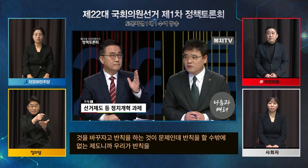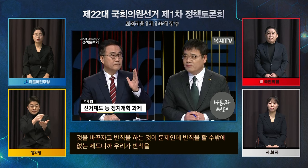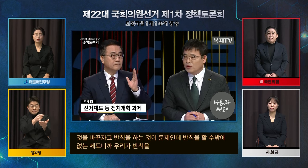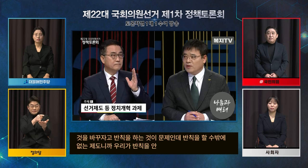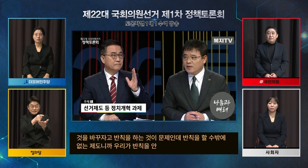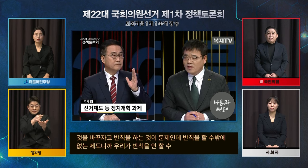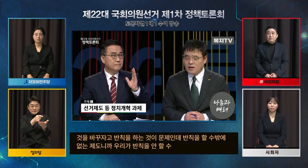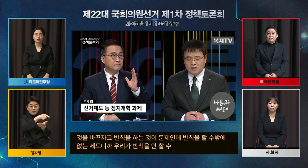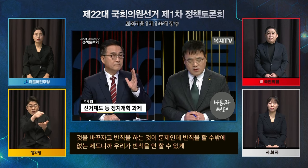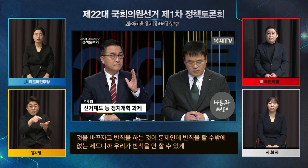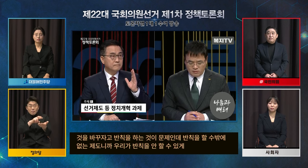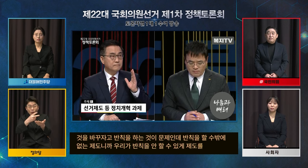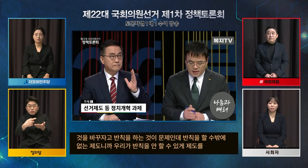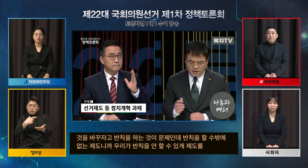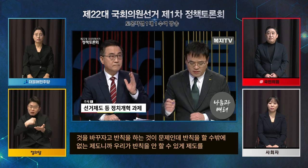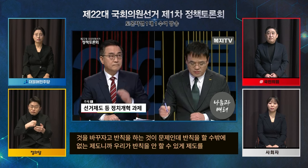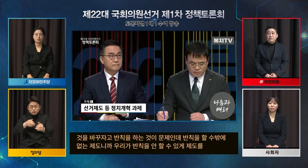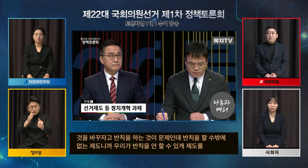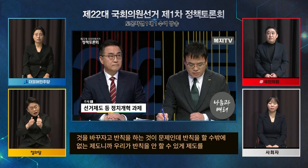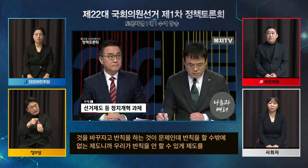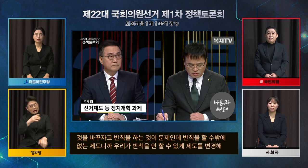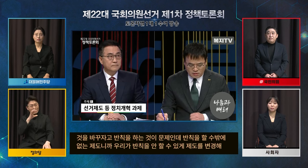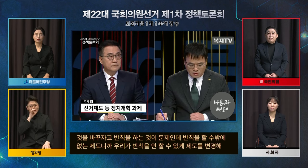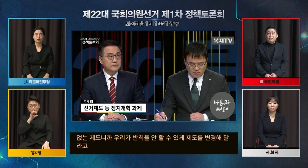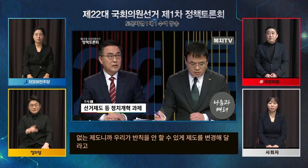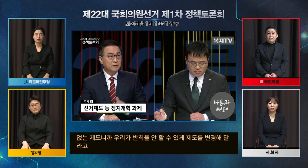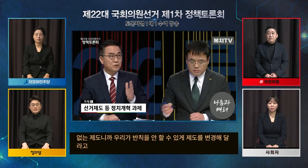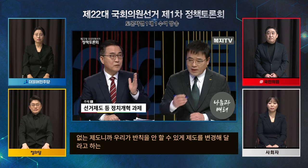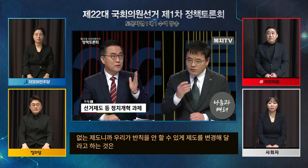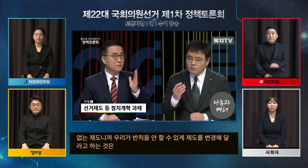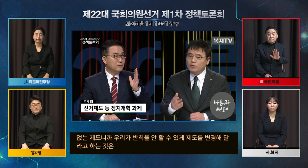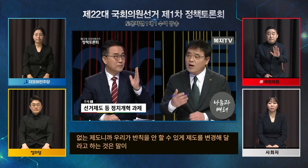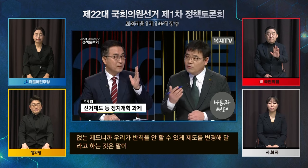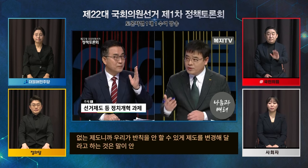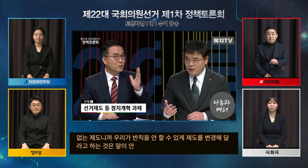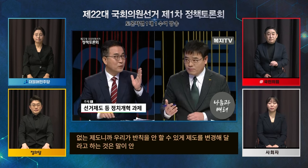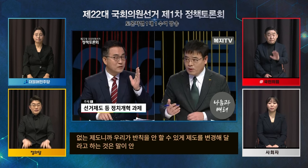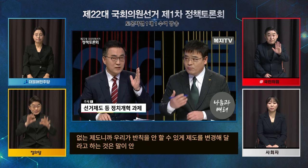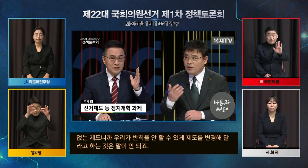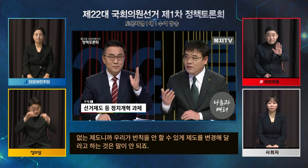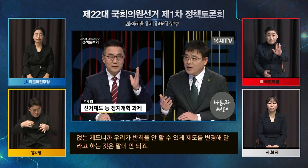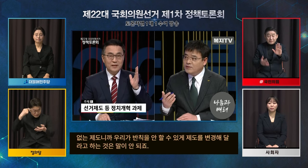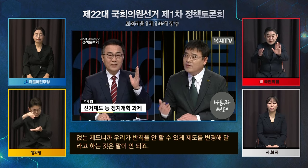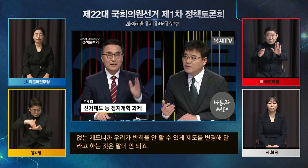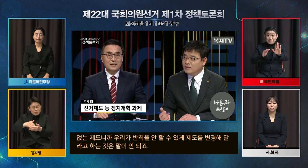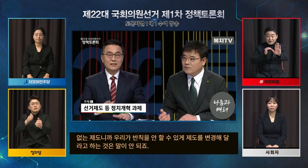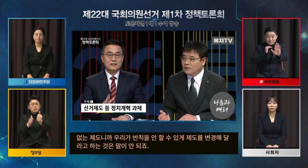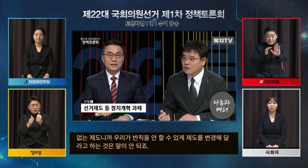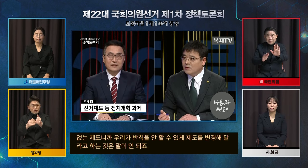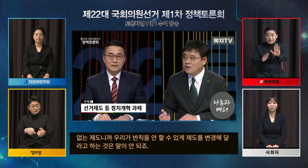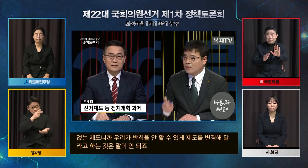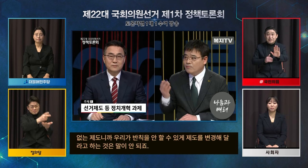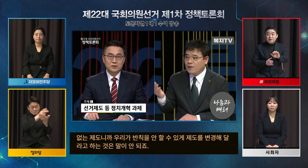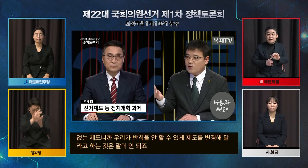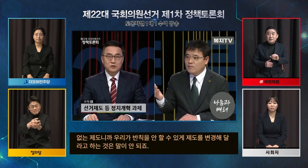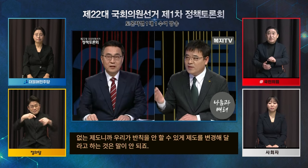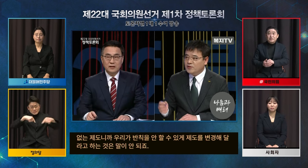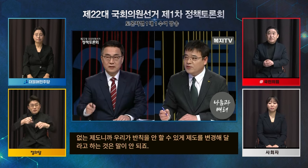제도를 변경해달라. 이런 건 말이 안 되는 거죠. 반성부터 하고 페어플레이를 하셔야 된다는 겁니다.